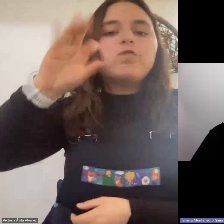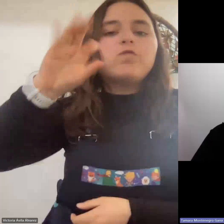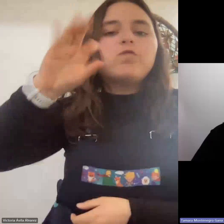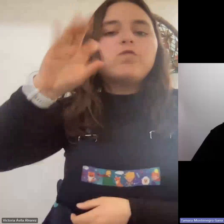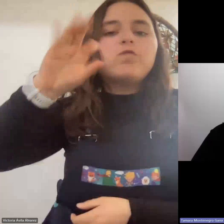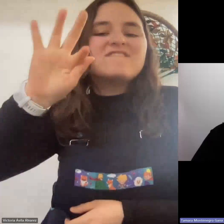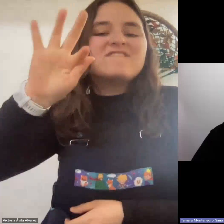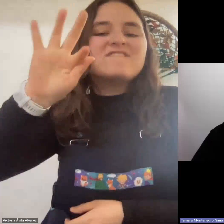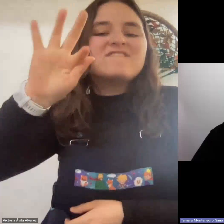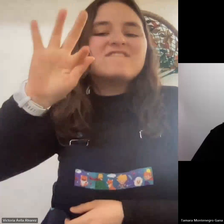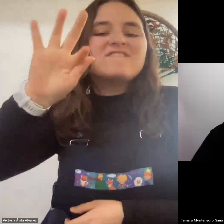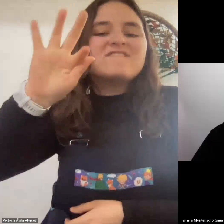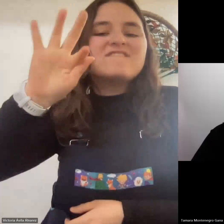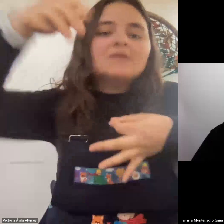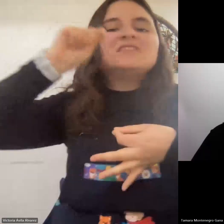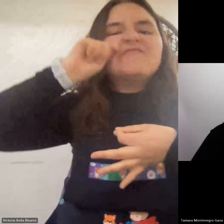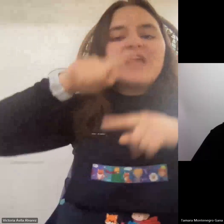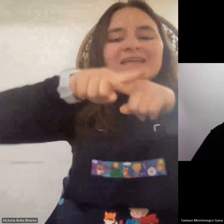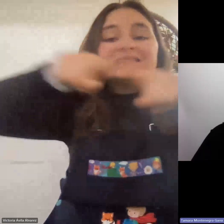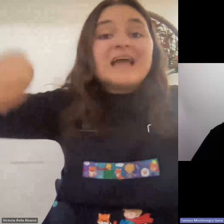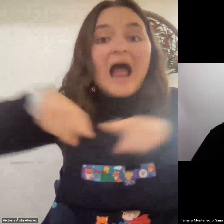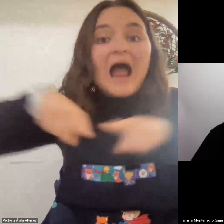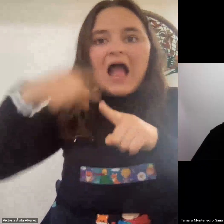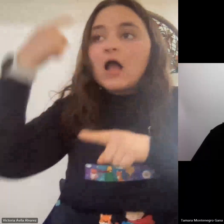yo se los entrego